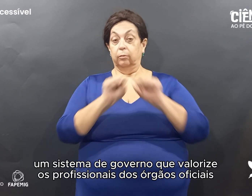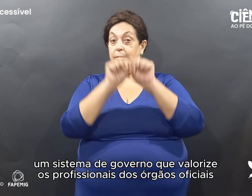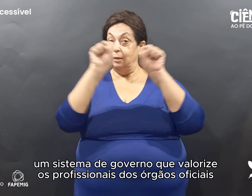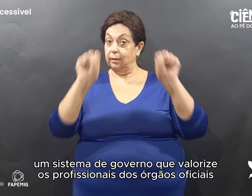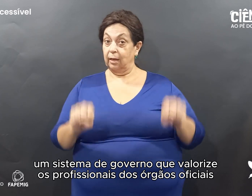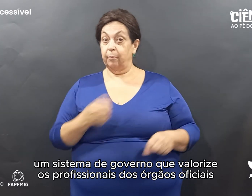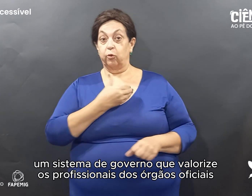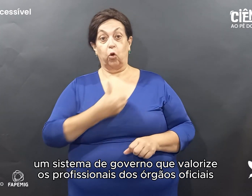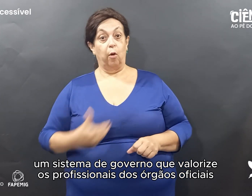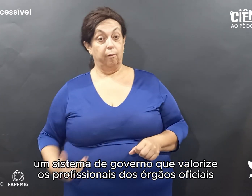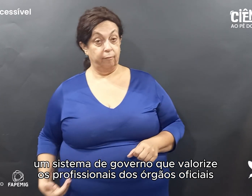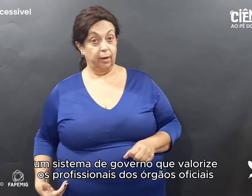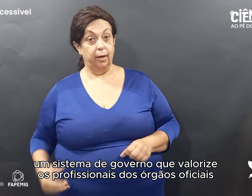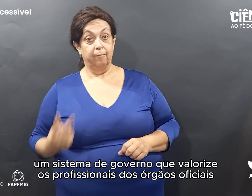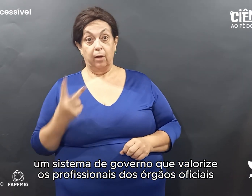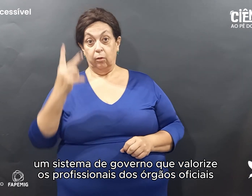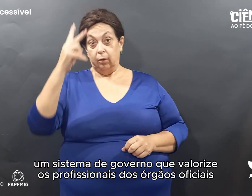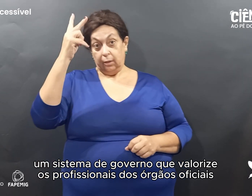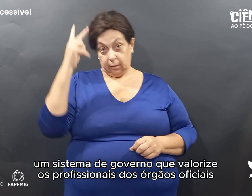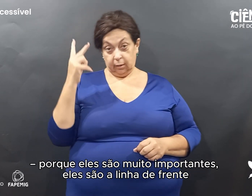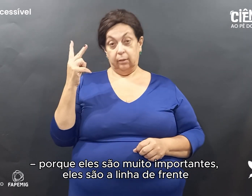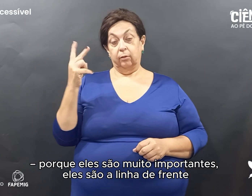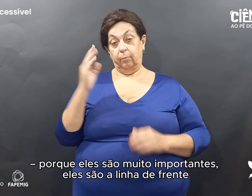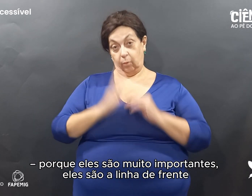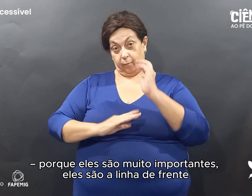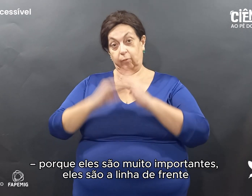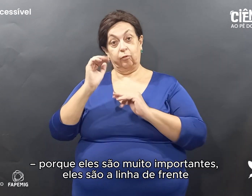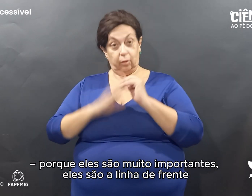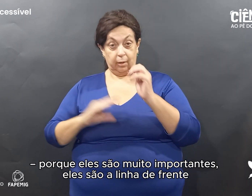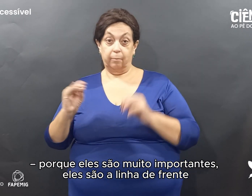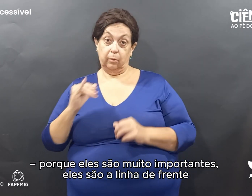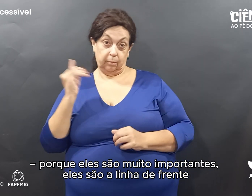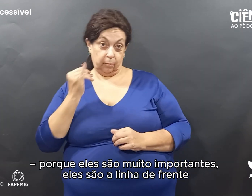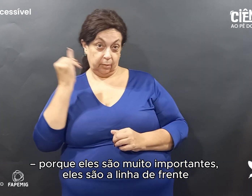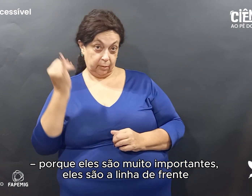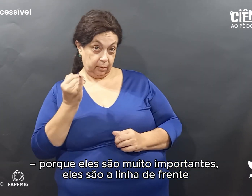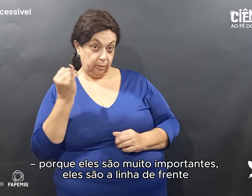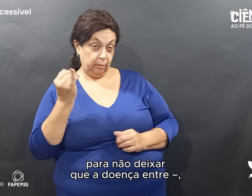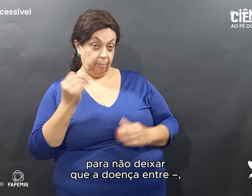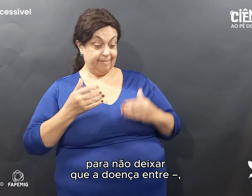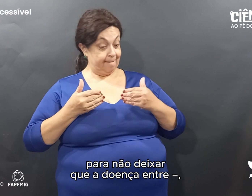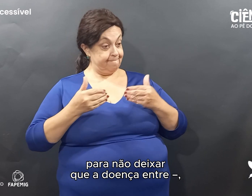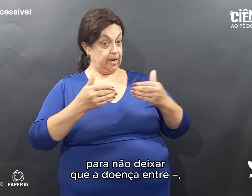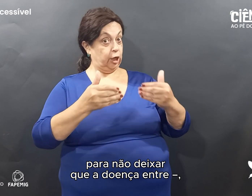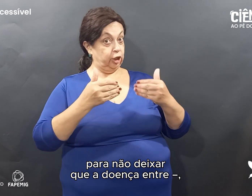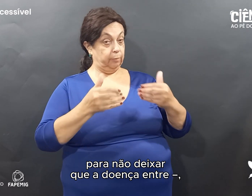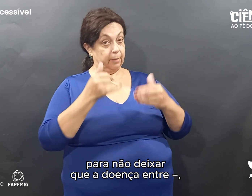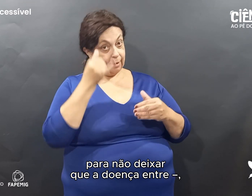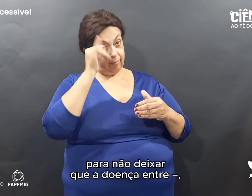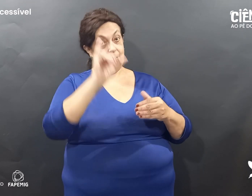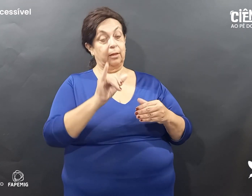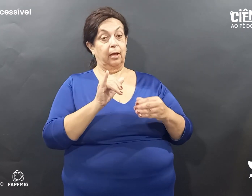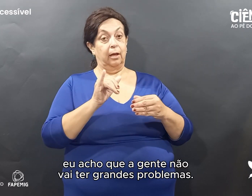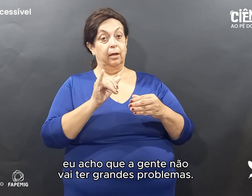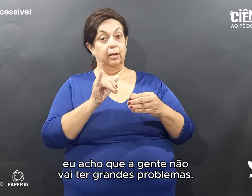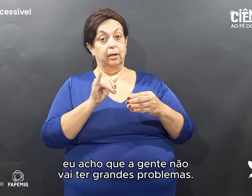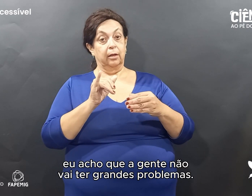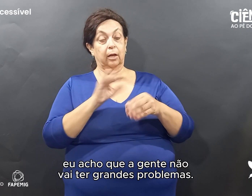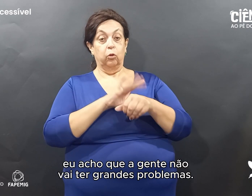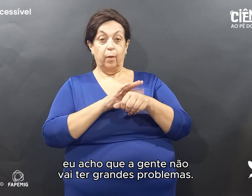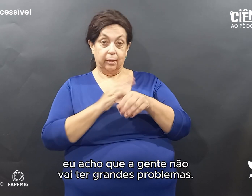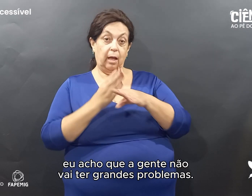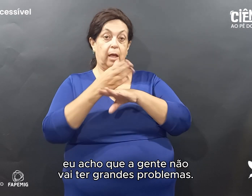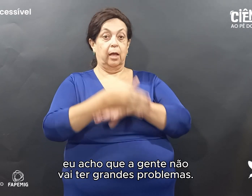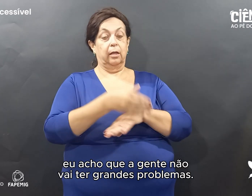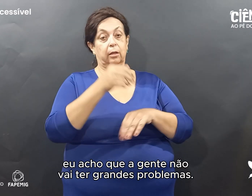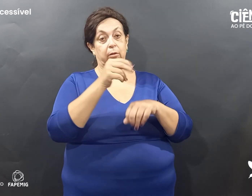que valorize os profissionais dos órgãos oficiais, porque eles são muito importantes, eles são a linha de frente para não deixar que a doença entre, eu acho que a